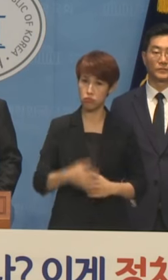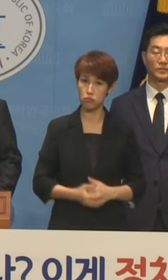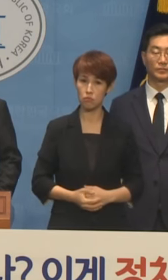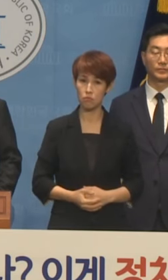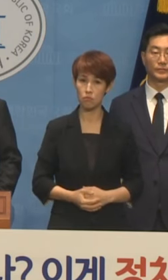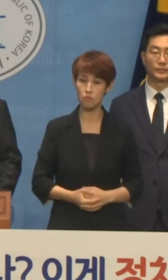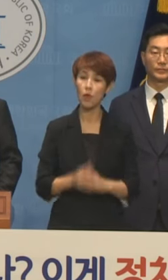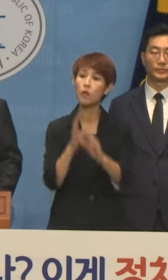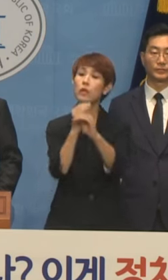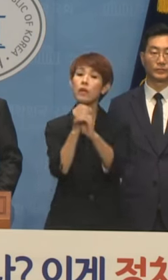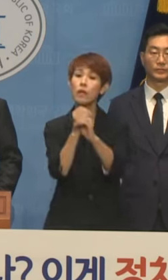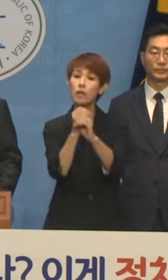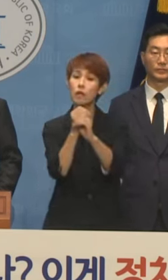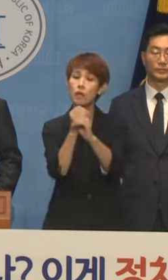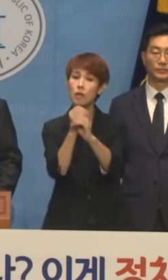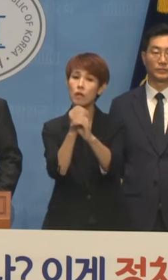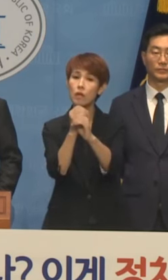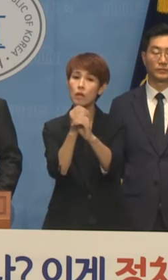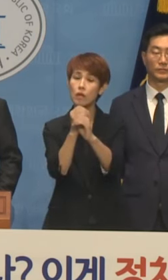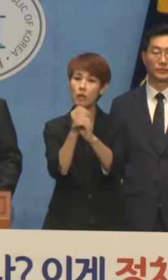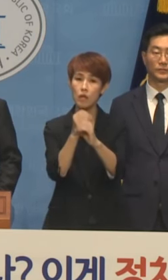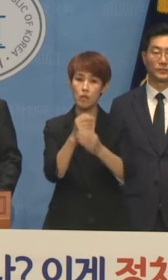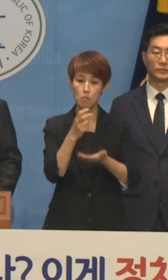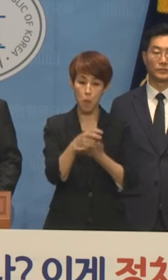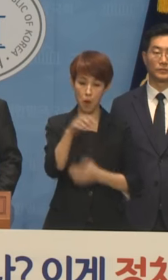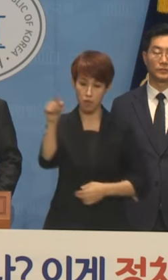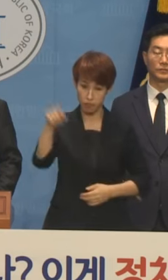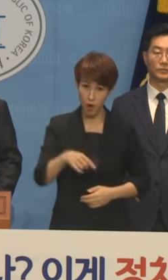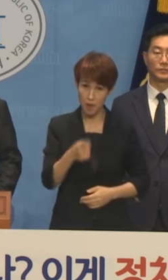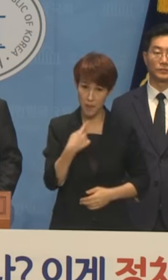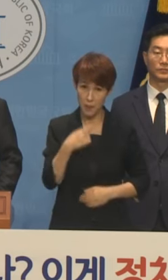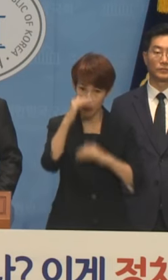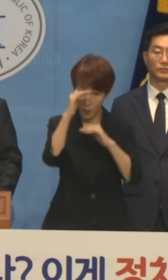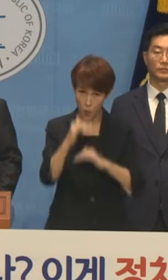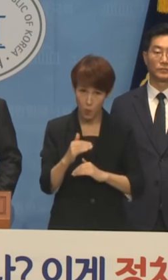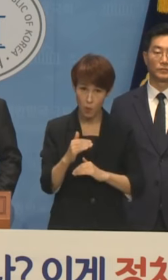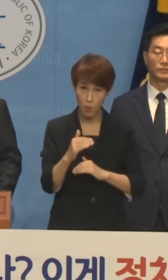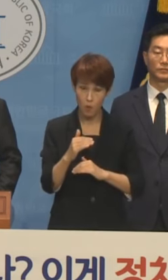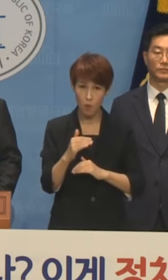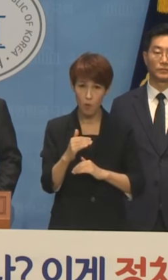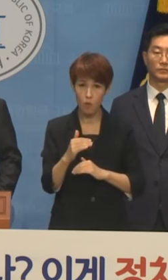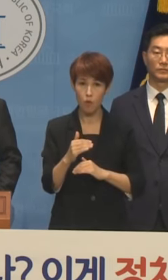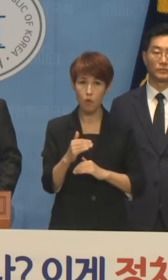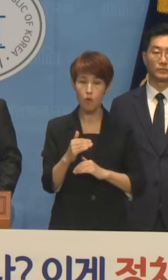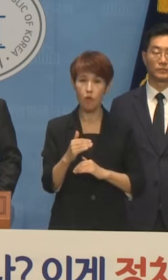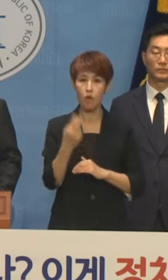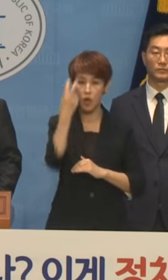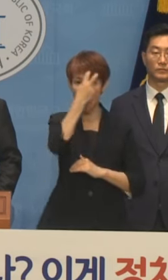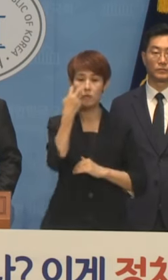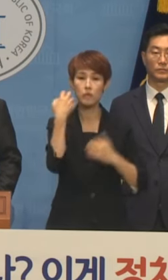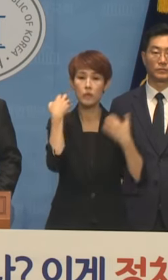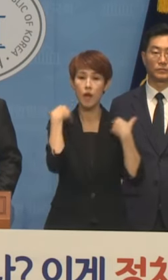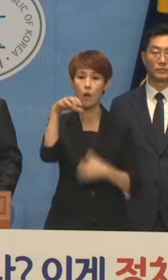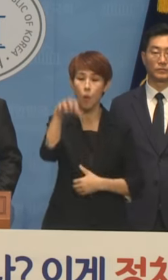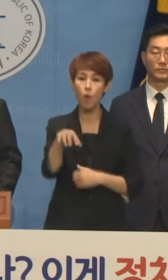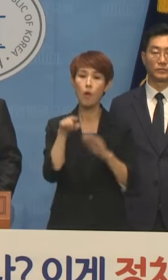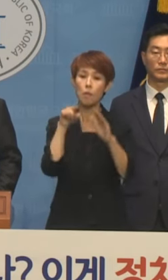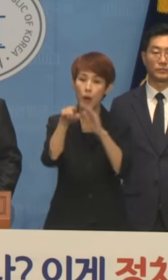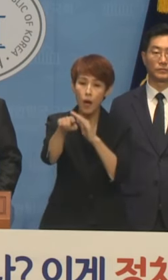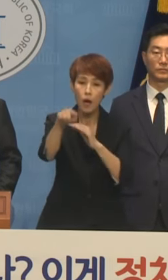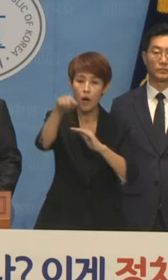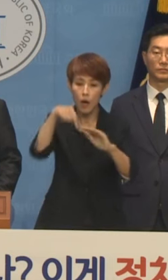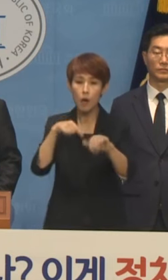특정된 날짜의 출정 기록 그리고 본인이 검찰청사를 몇 시에 나섰고 문제가